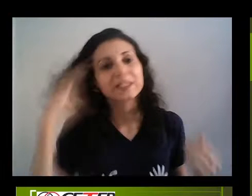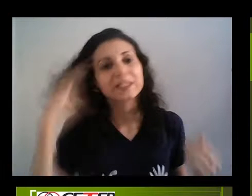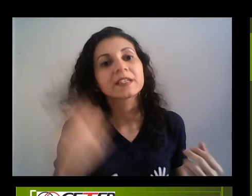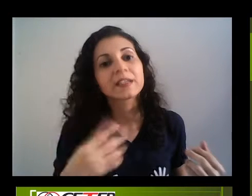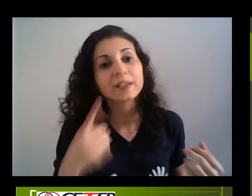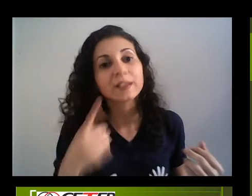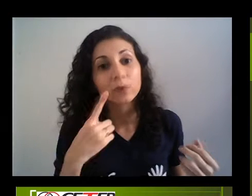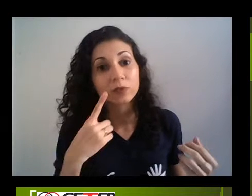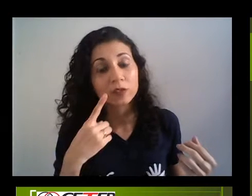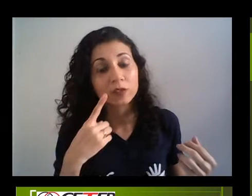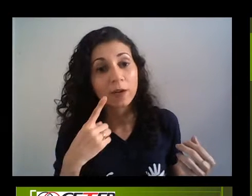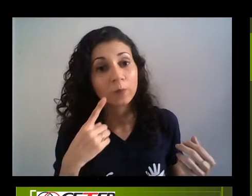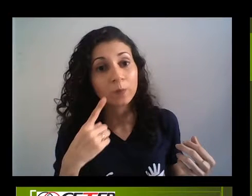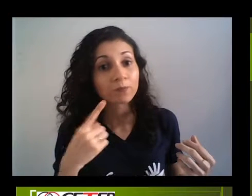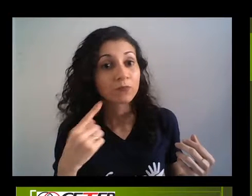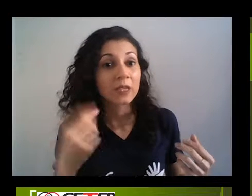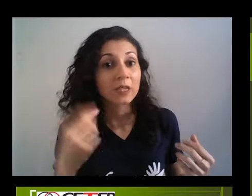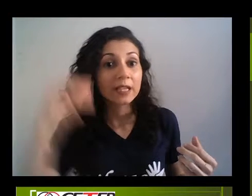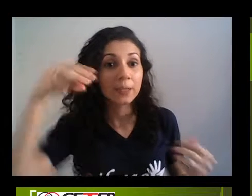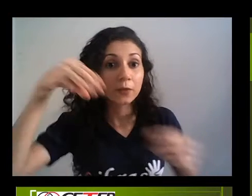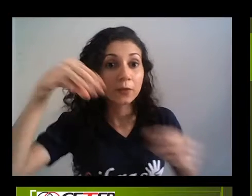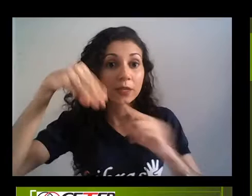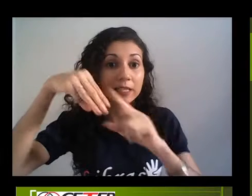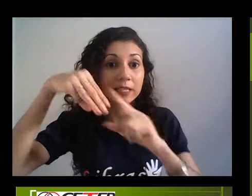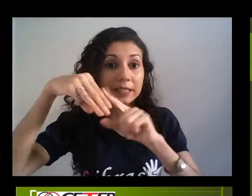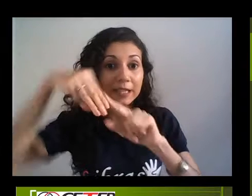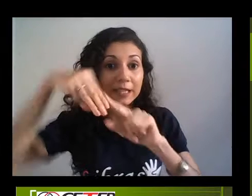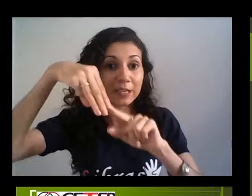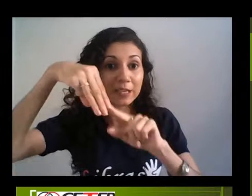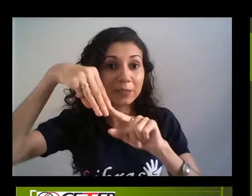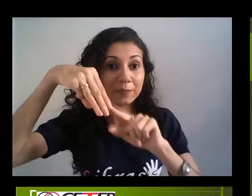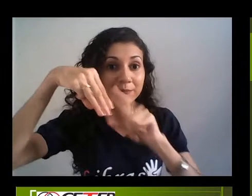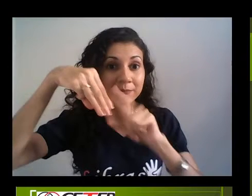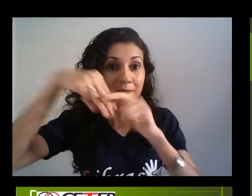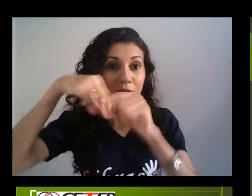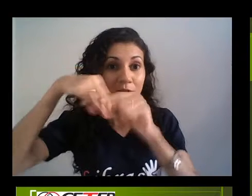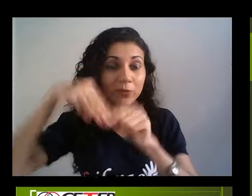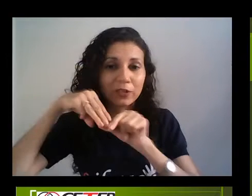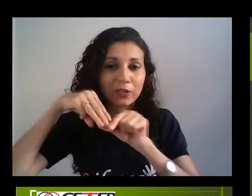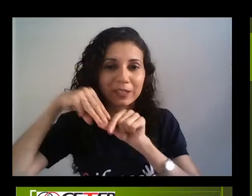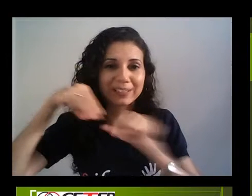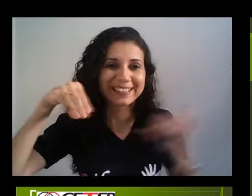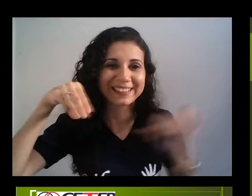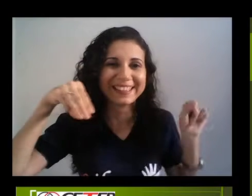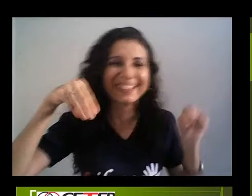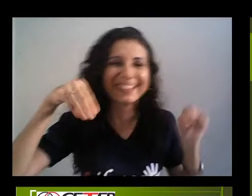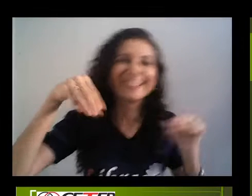referência aqui ao meu sinal. E aí pegou aqui a letra M, um spoiler.